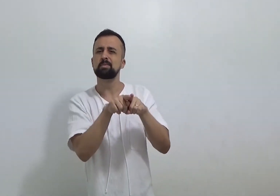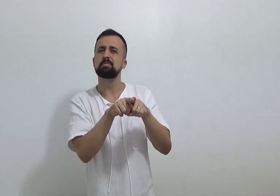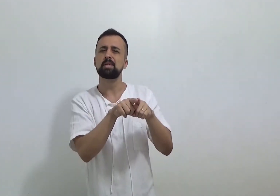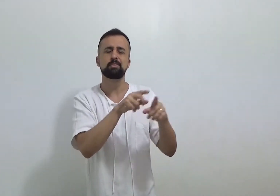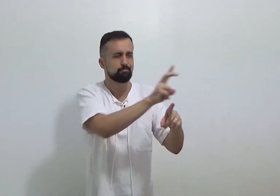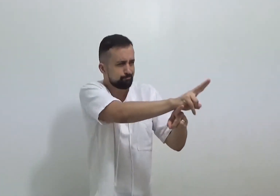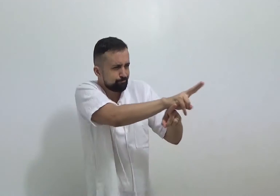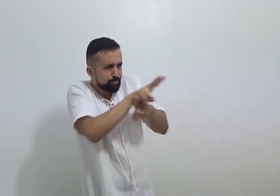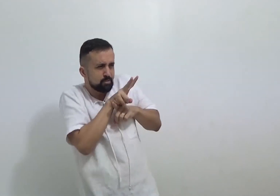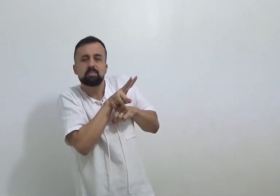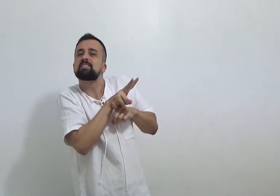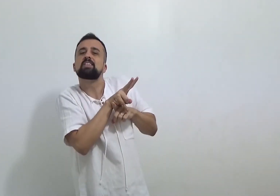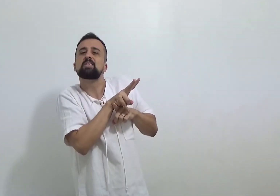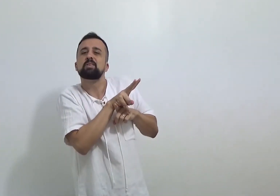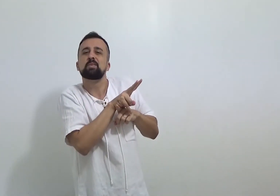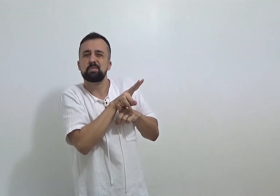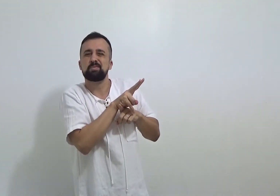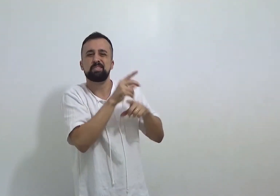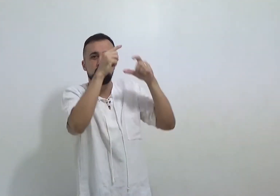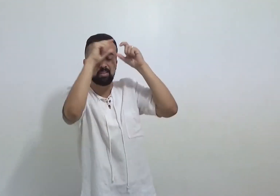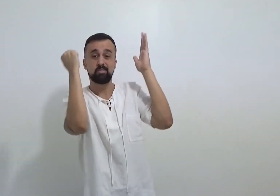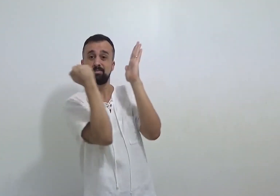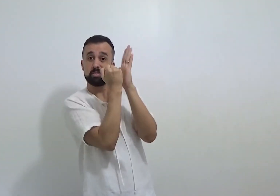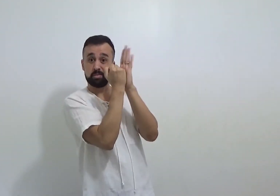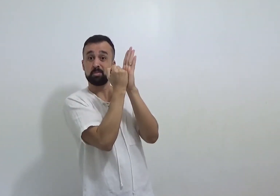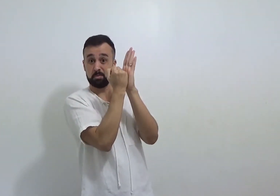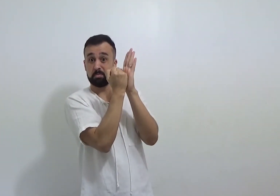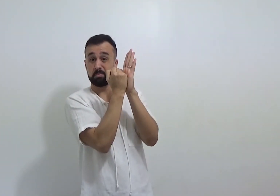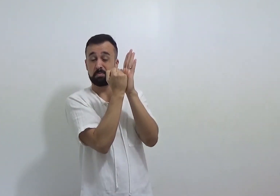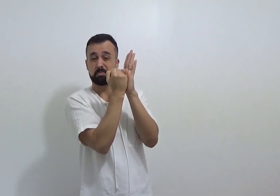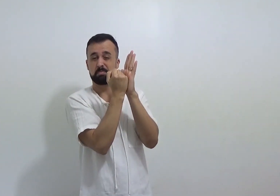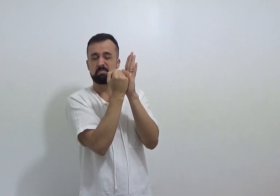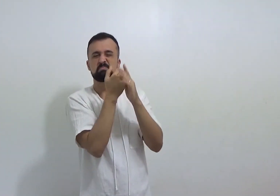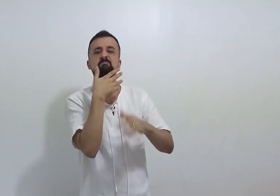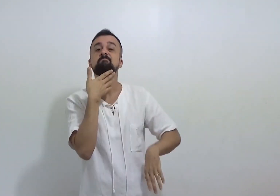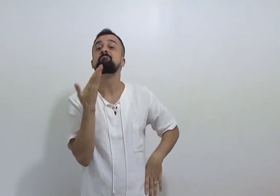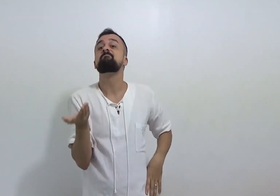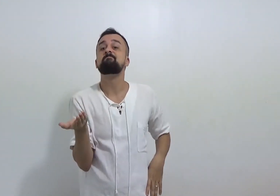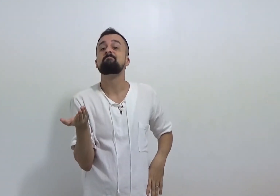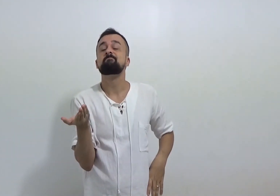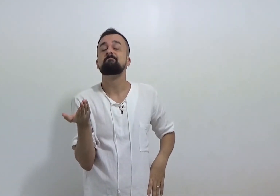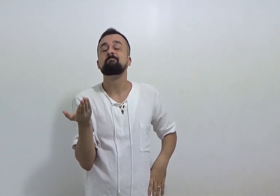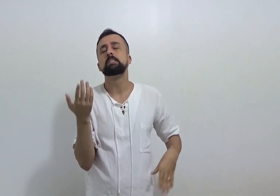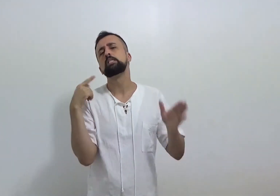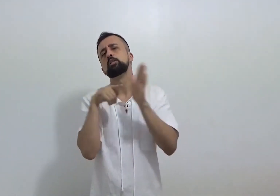Vocês acham que a Libras também herdou esse estereótipo?